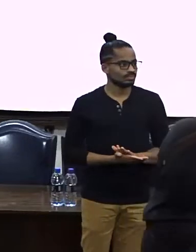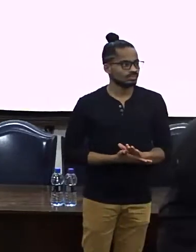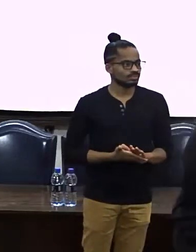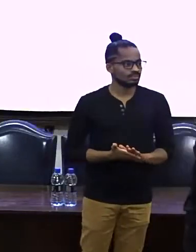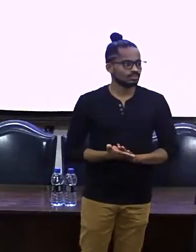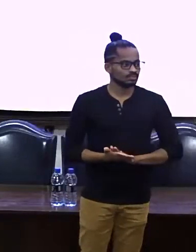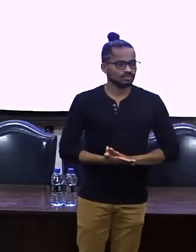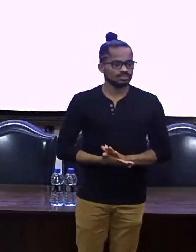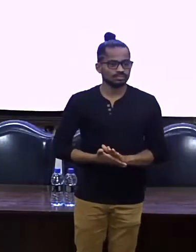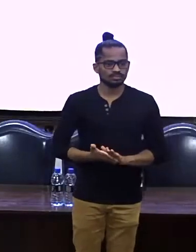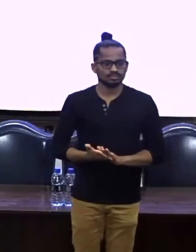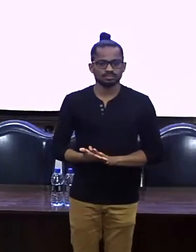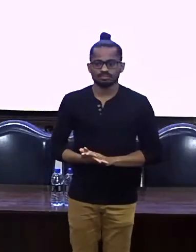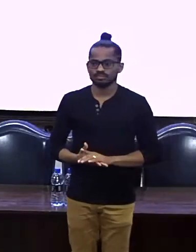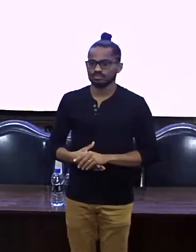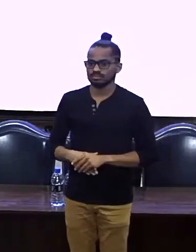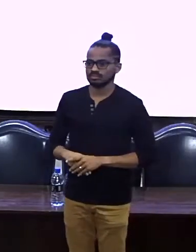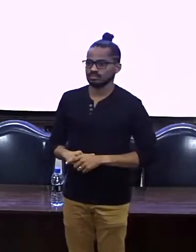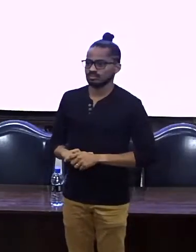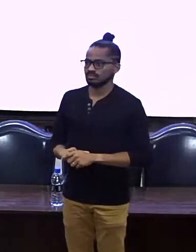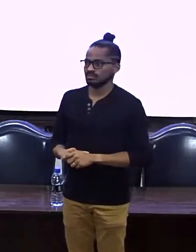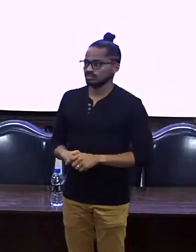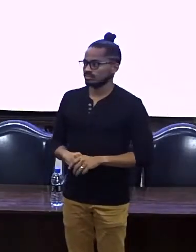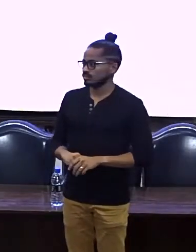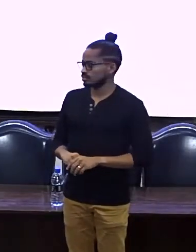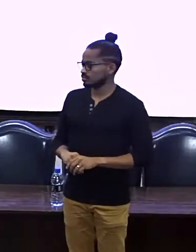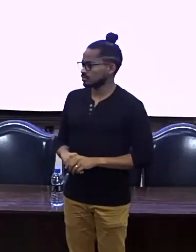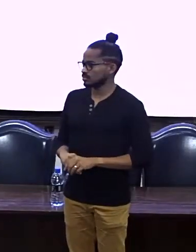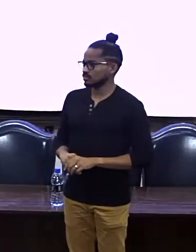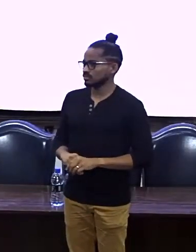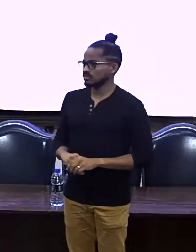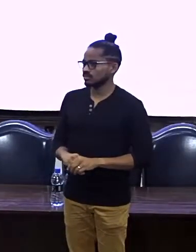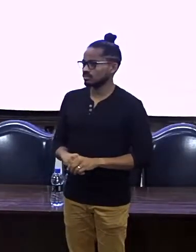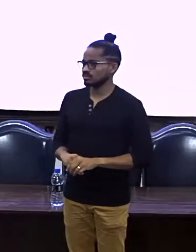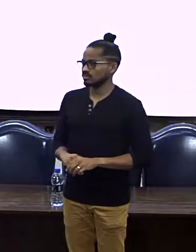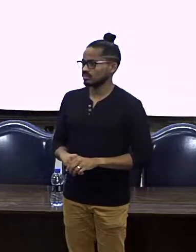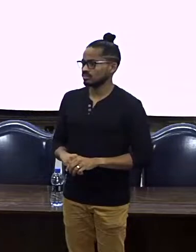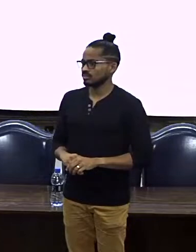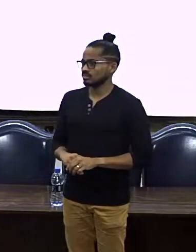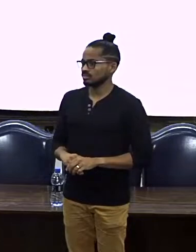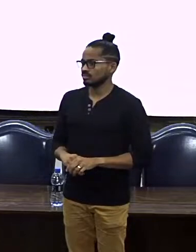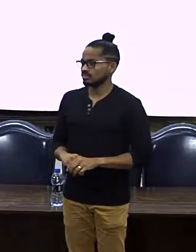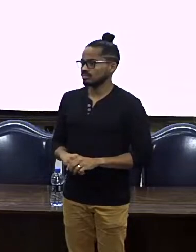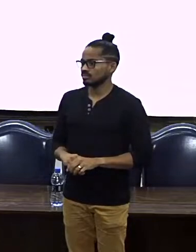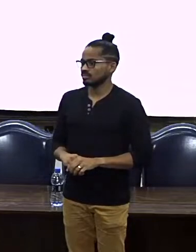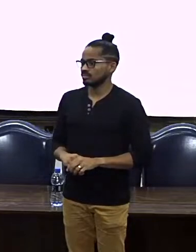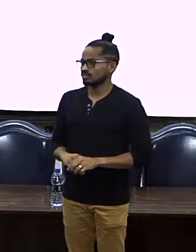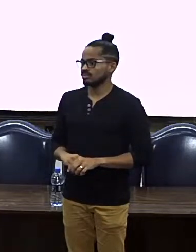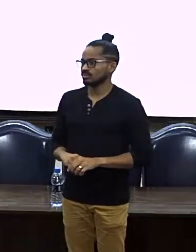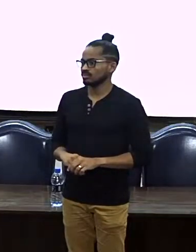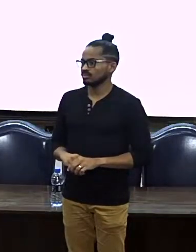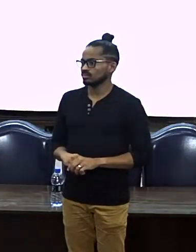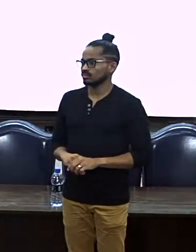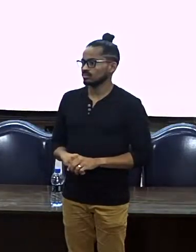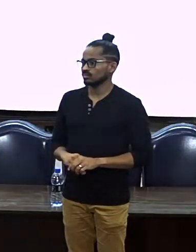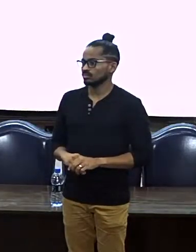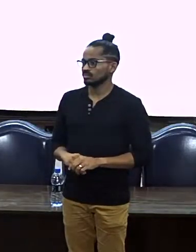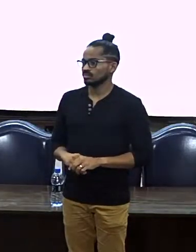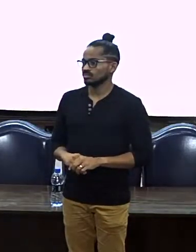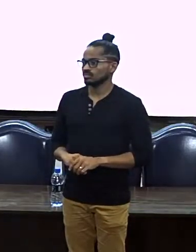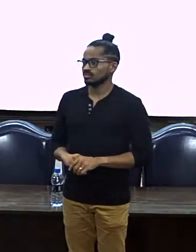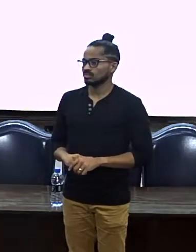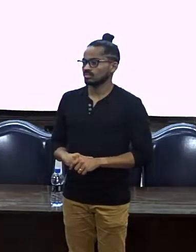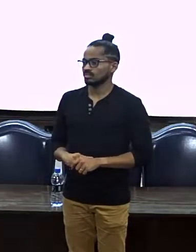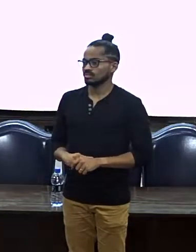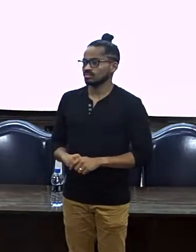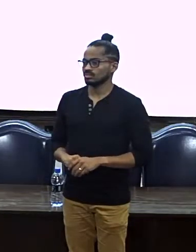propriamente, né, a diferenciação entre consoantes e vogais um pouco mais tarde, por